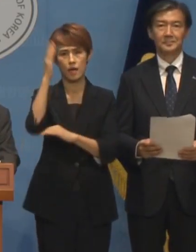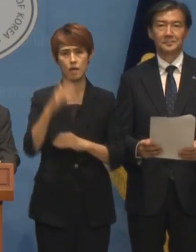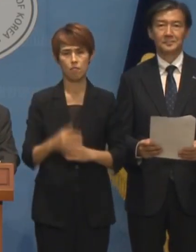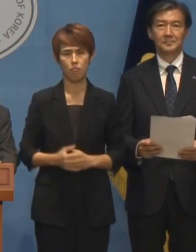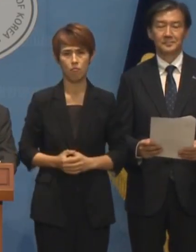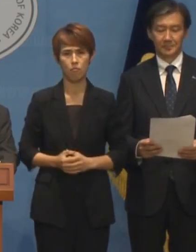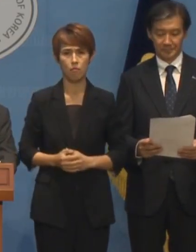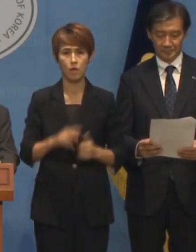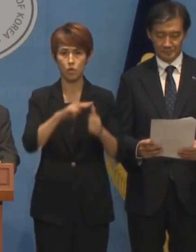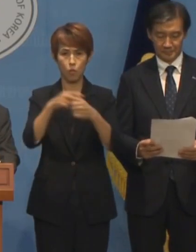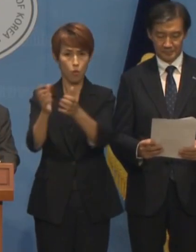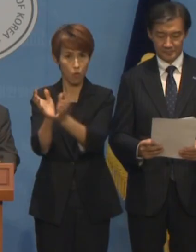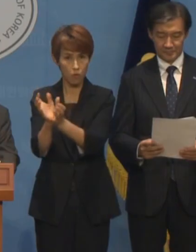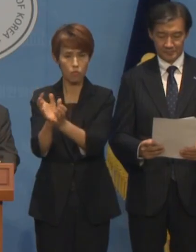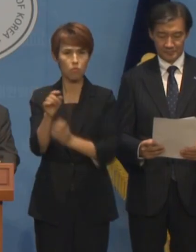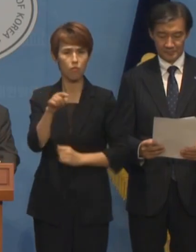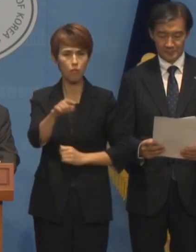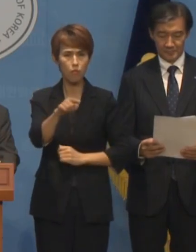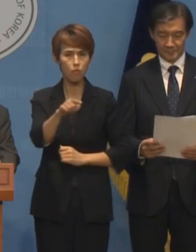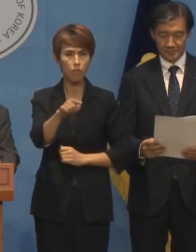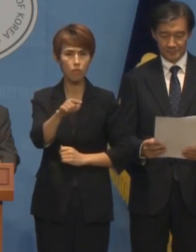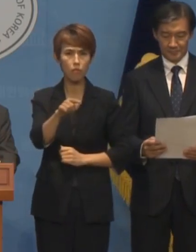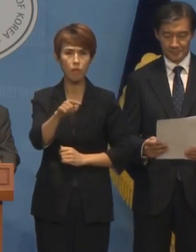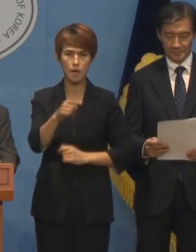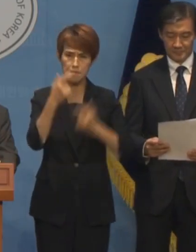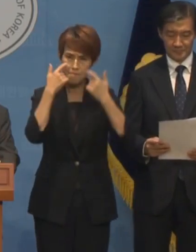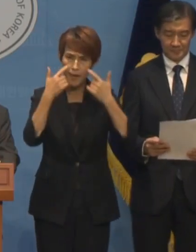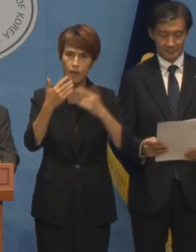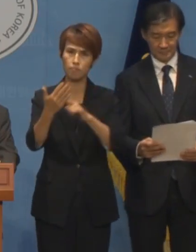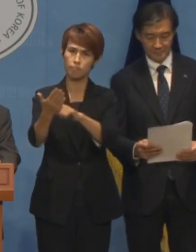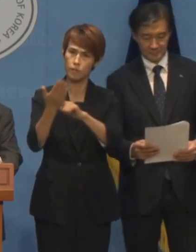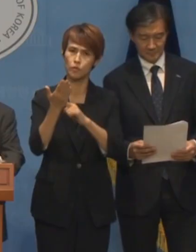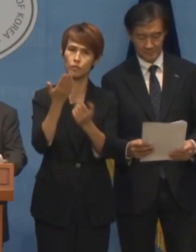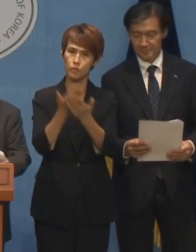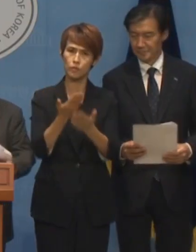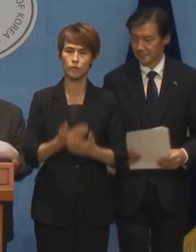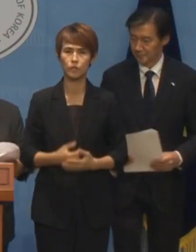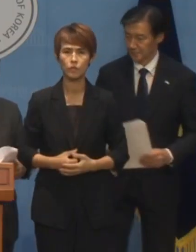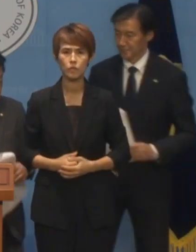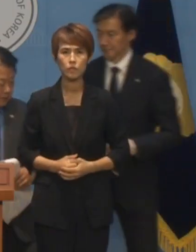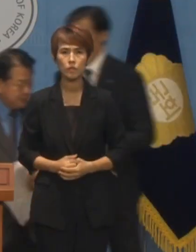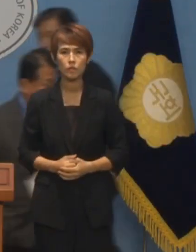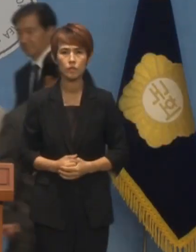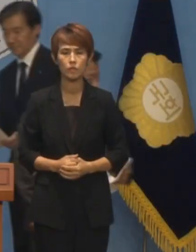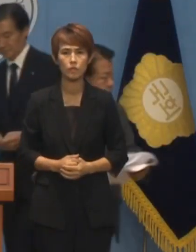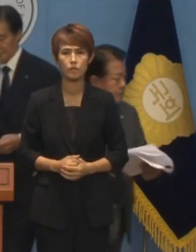있습니다. 정보사는 그 주장의 근거를 명확하게 밝혀야 합니다.